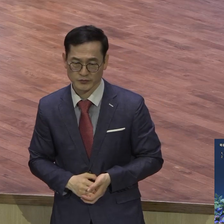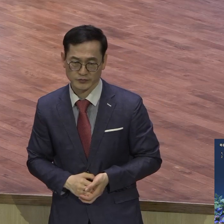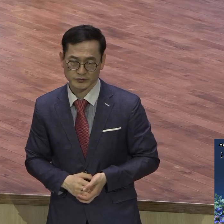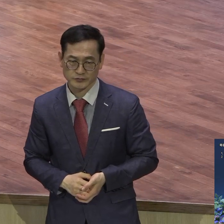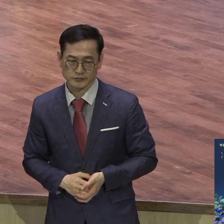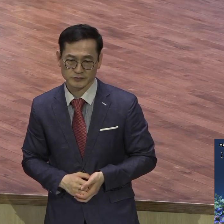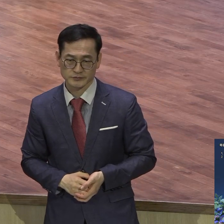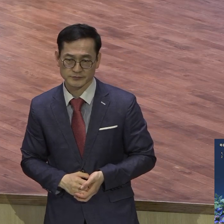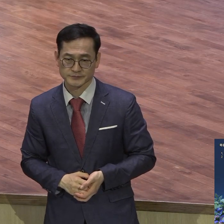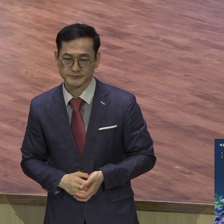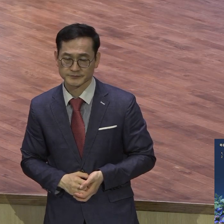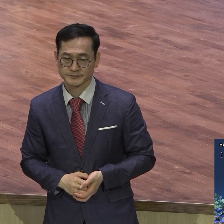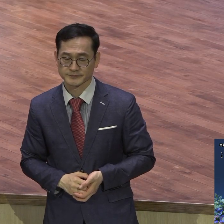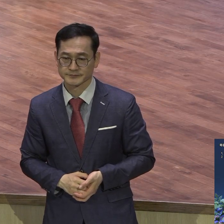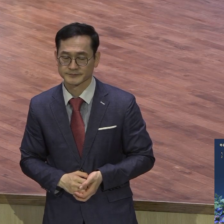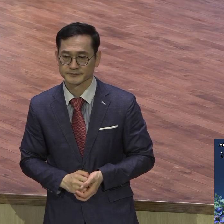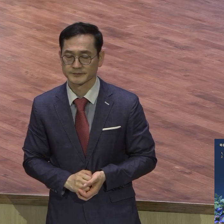휩싸여 들어가 버려요. 그래서